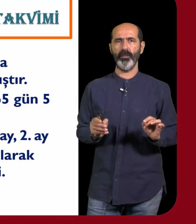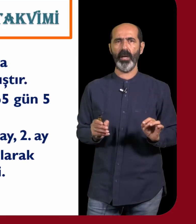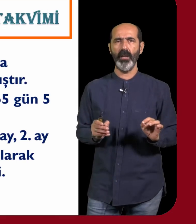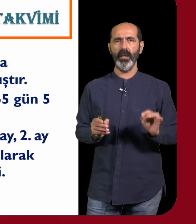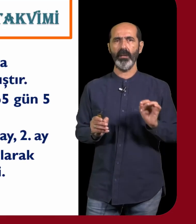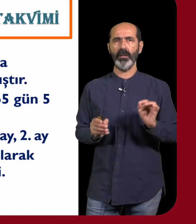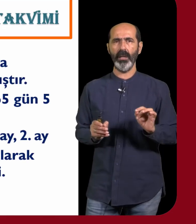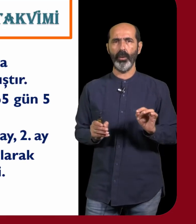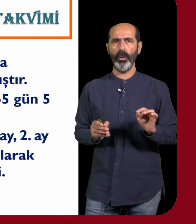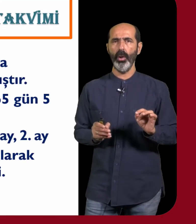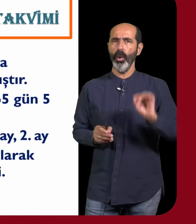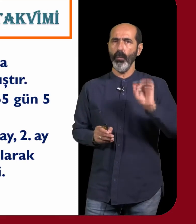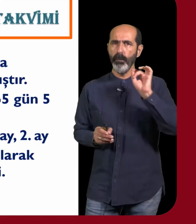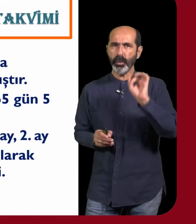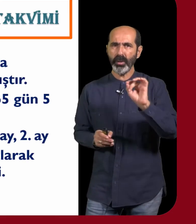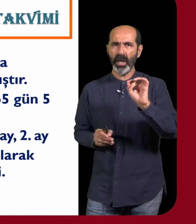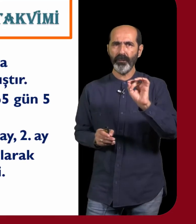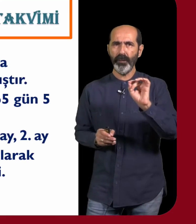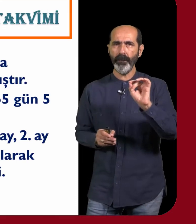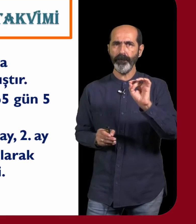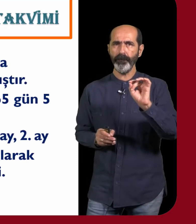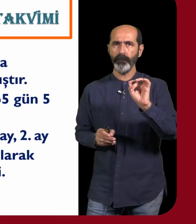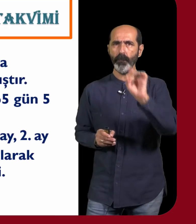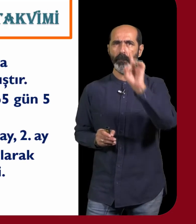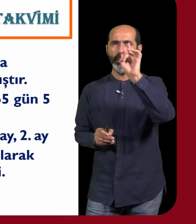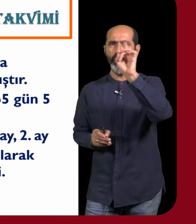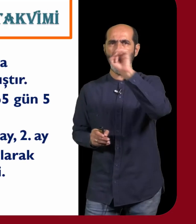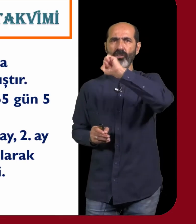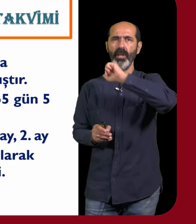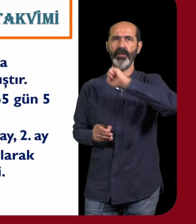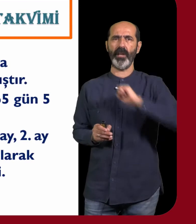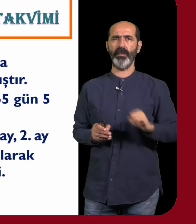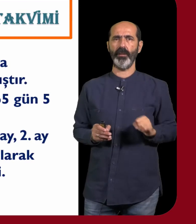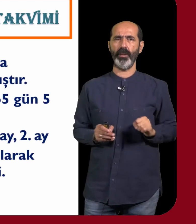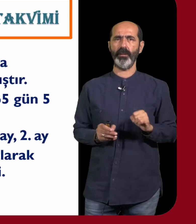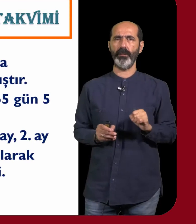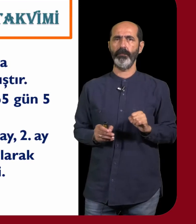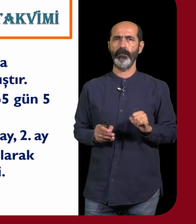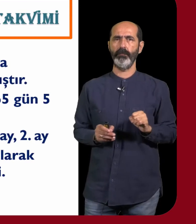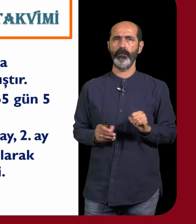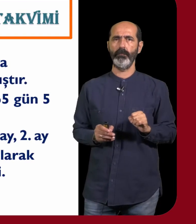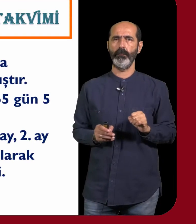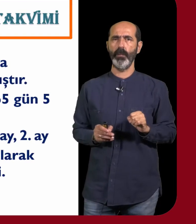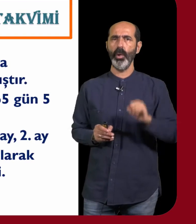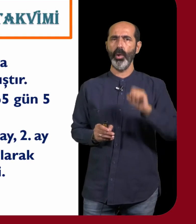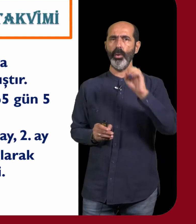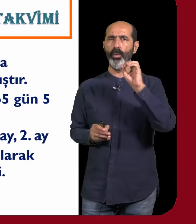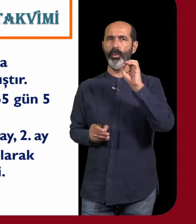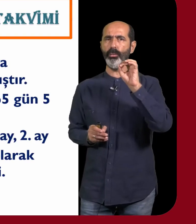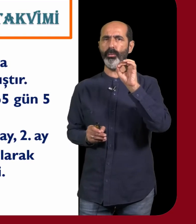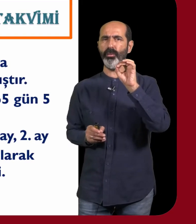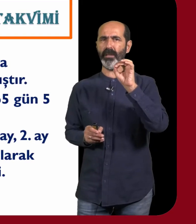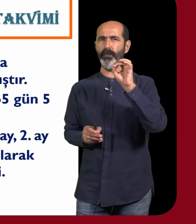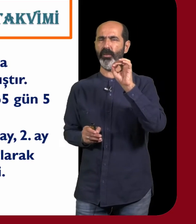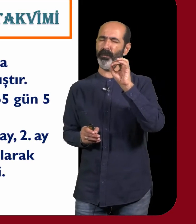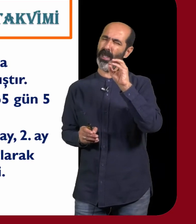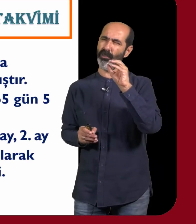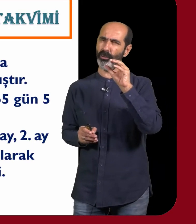olarak karşımıza geliyor Bu takvim Güneş yılı esasına göredir bir